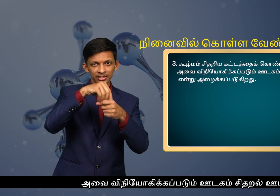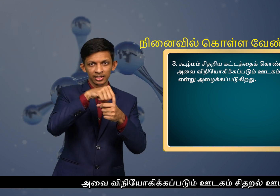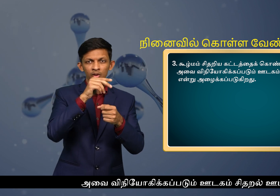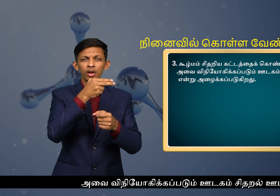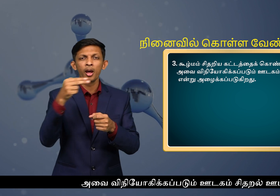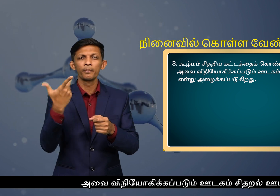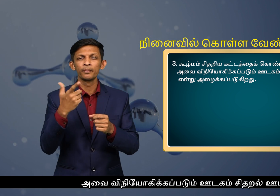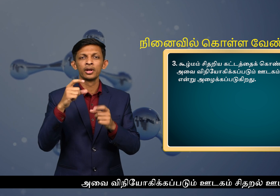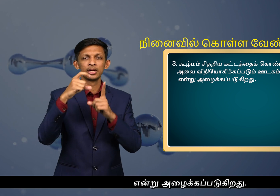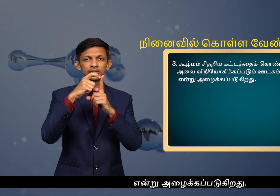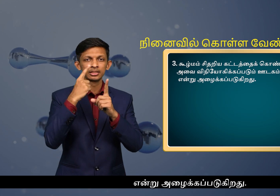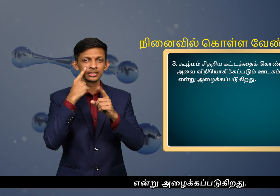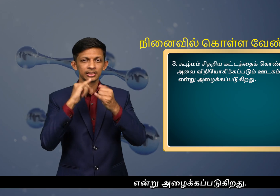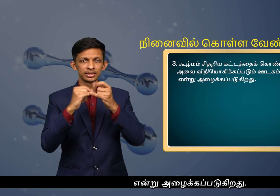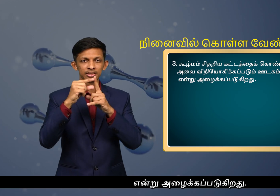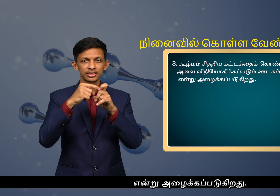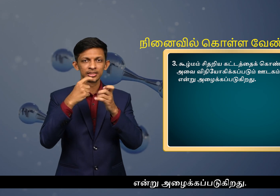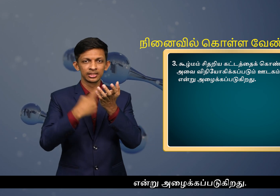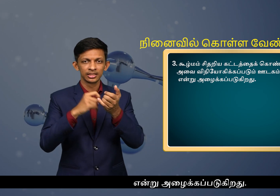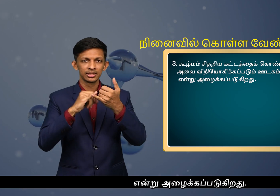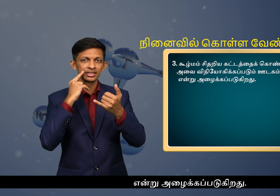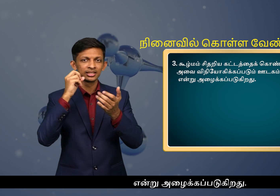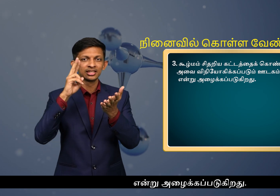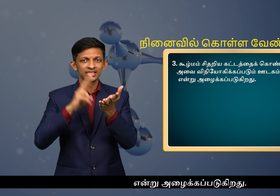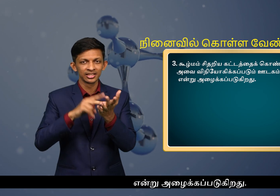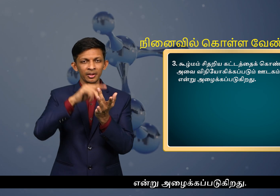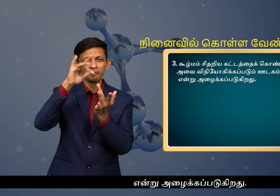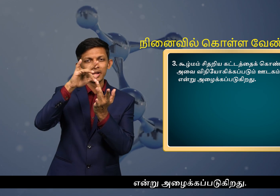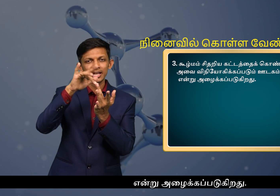ஊடகம் என்று அழைக்கப்படுகிறது.